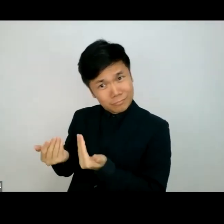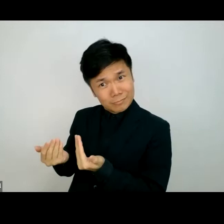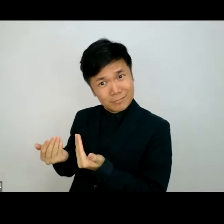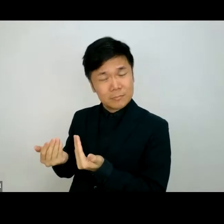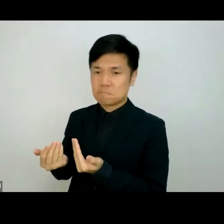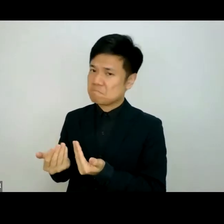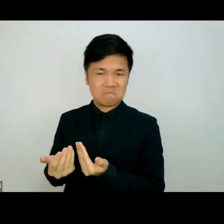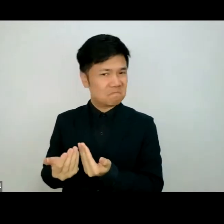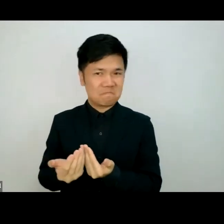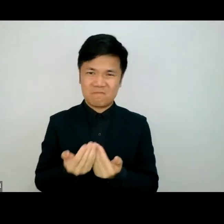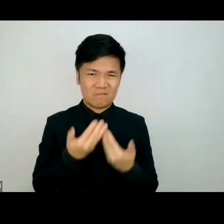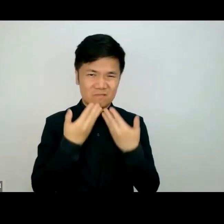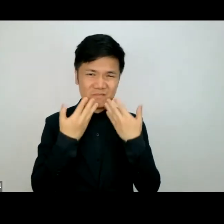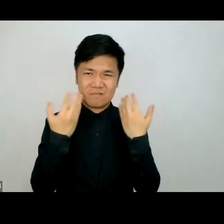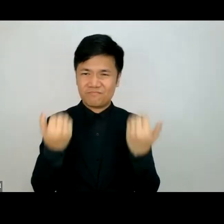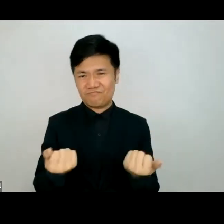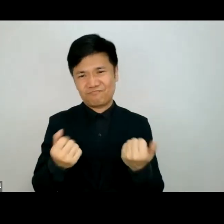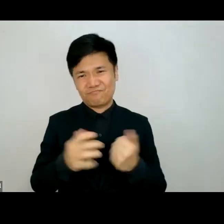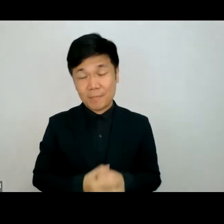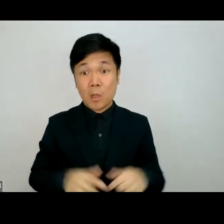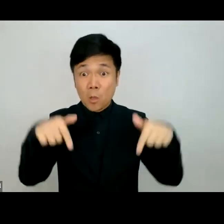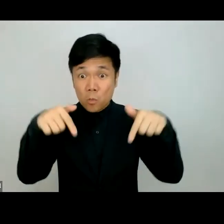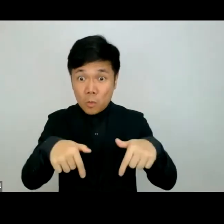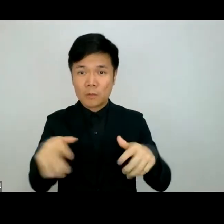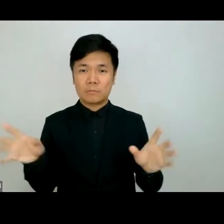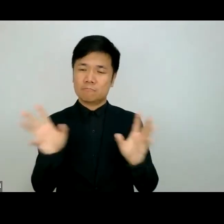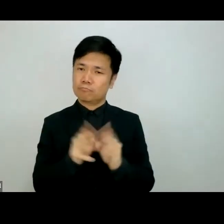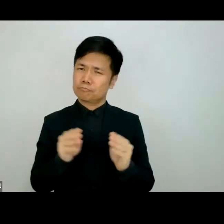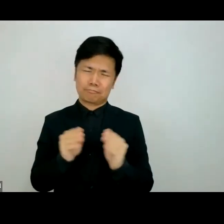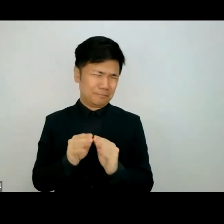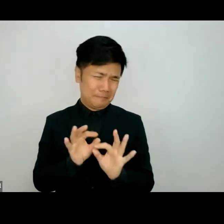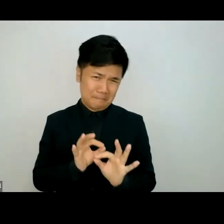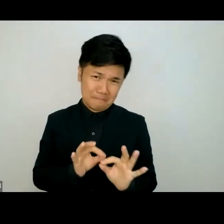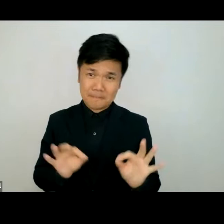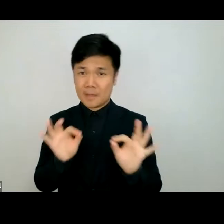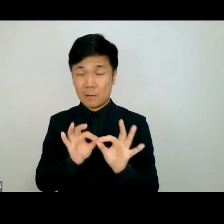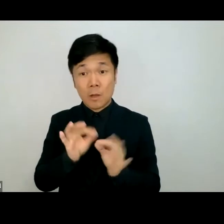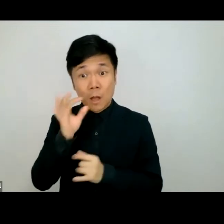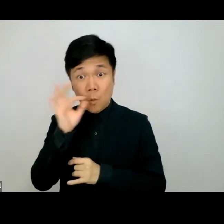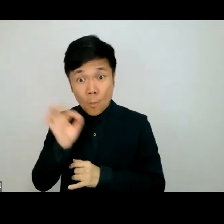eaux. Quelle est la fréquence avec laquelle nous parlons de l'impact